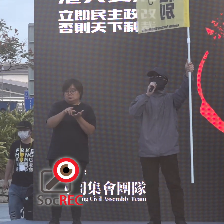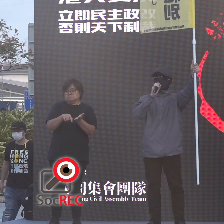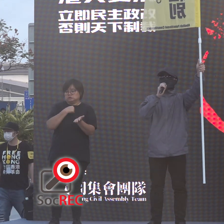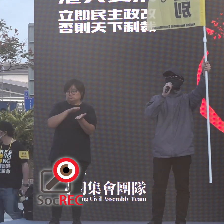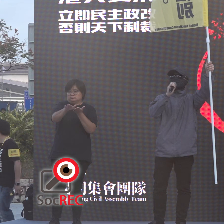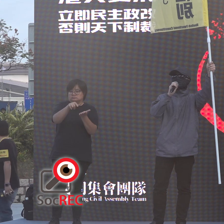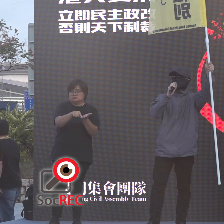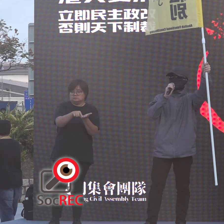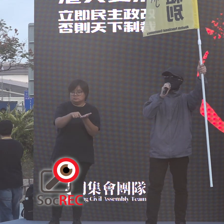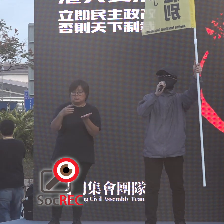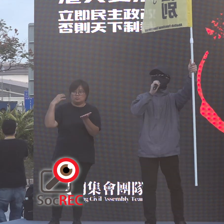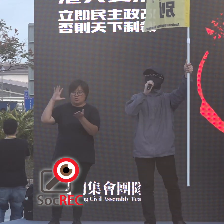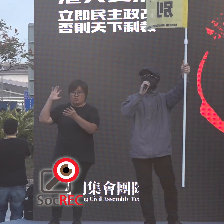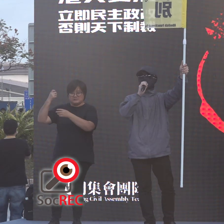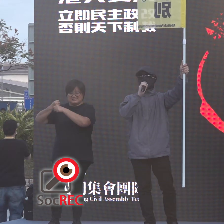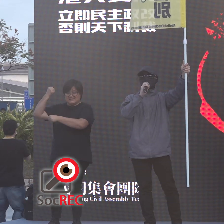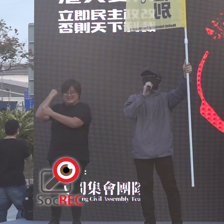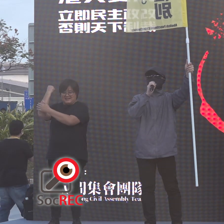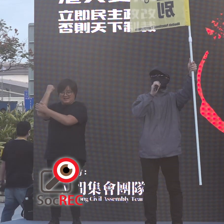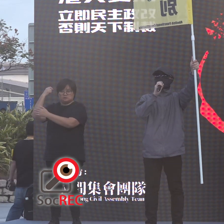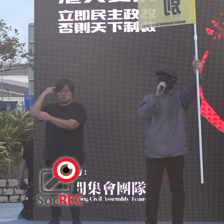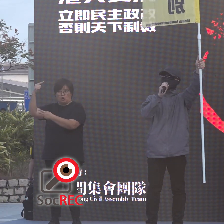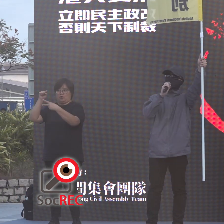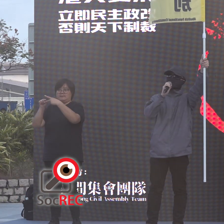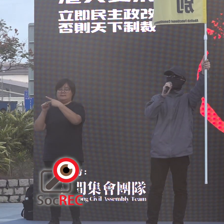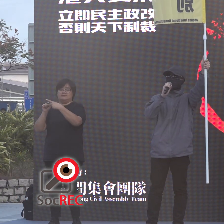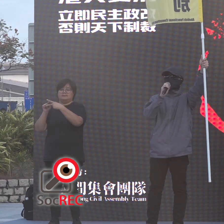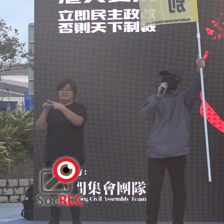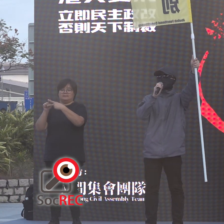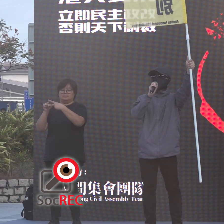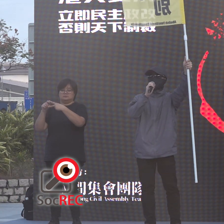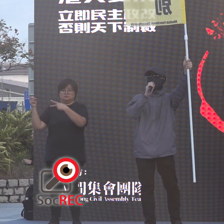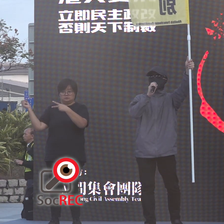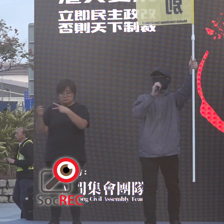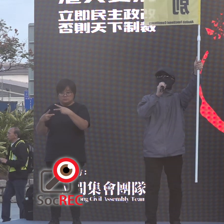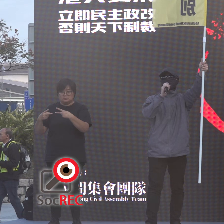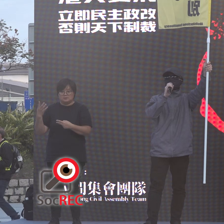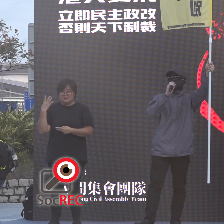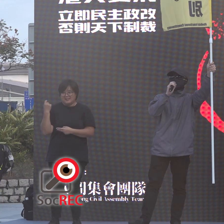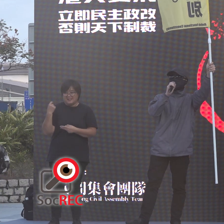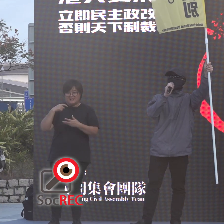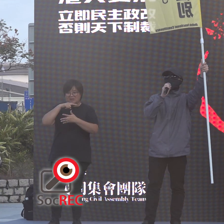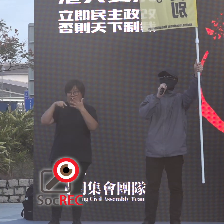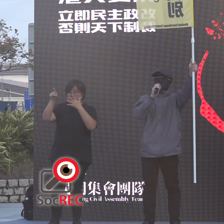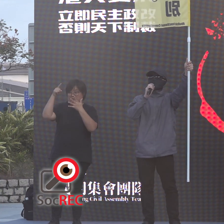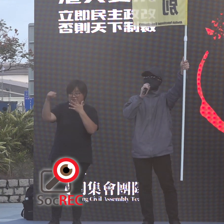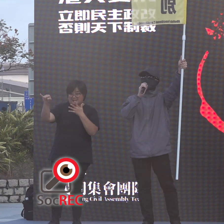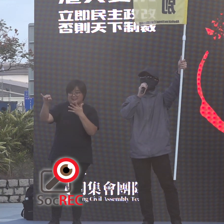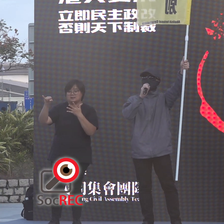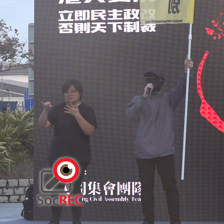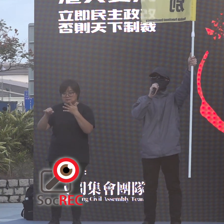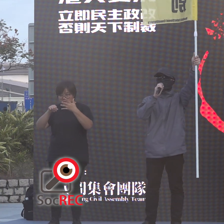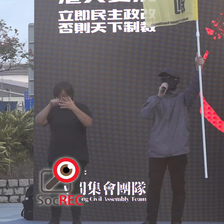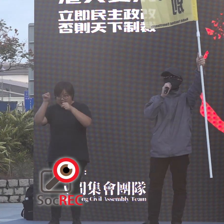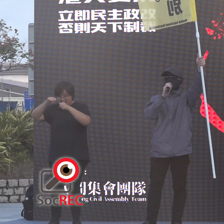也都是我們在對上的一年我們提出五大訴求缺一不可。第五樣訴求就是實